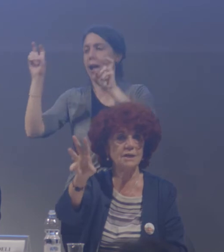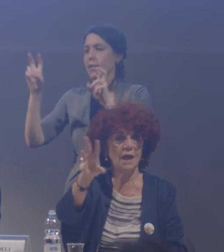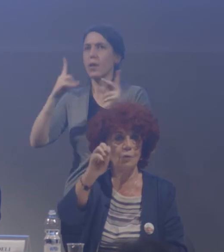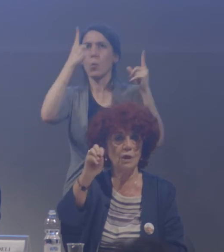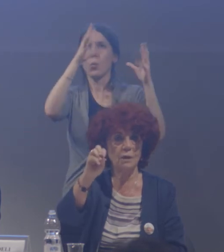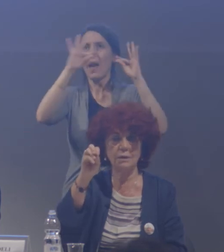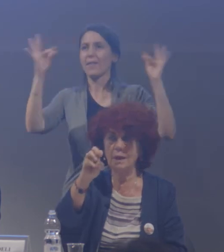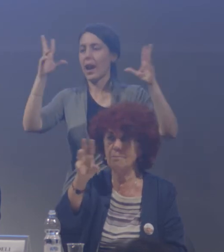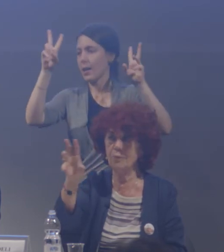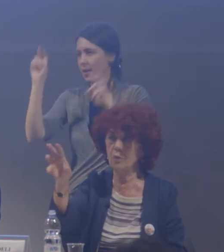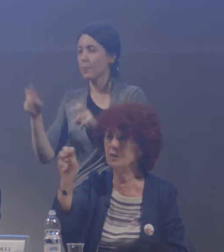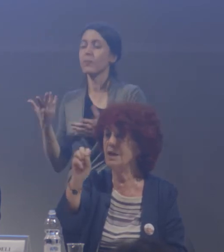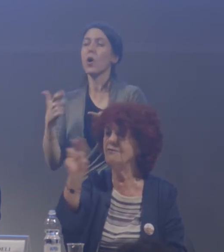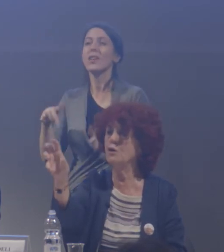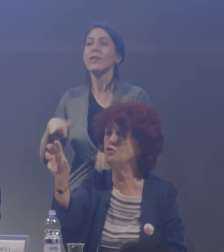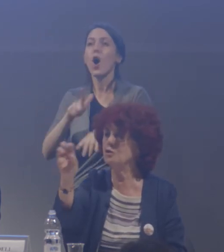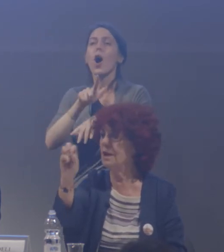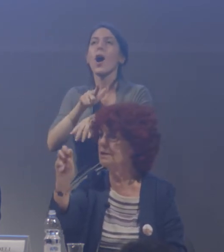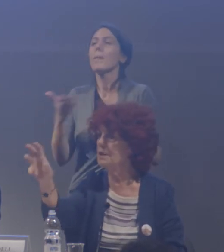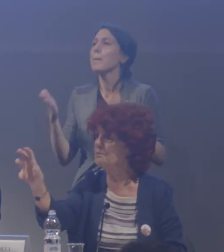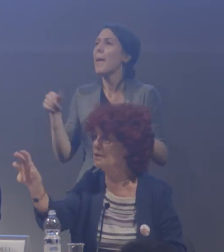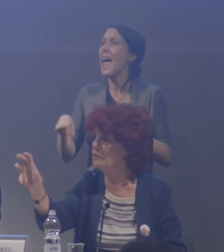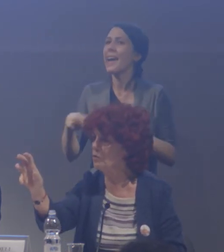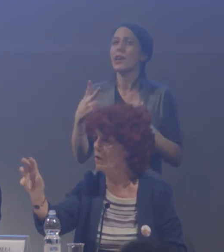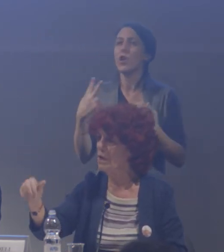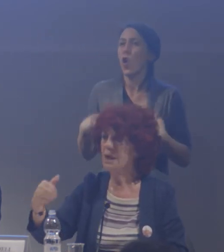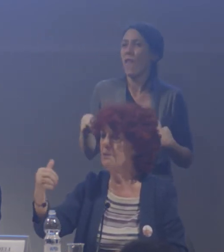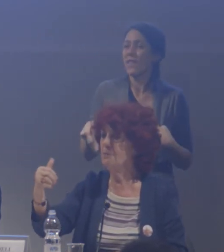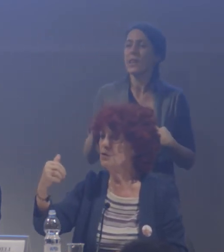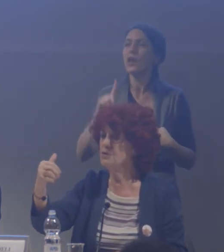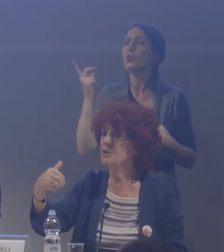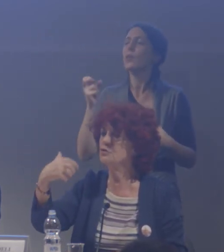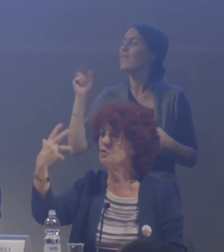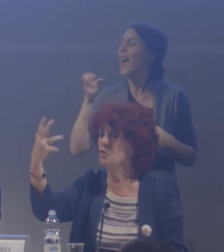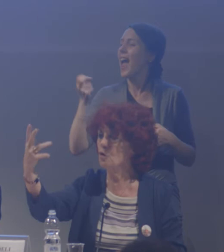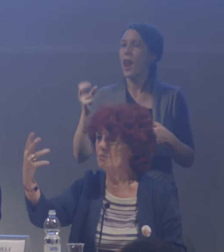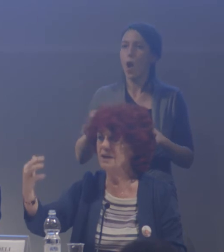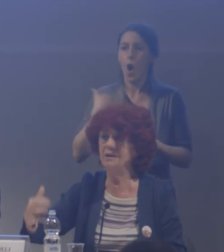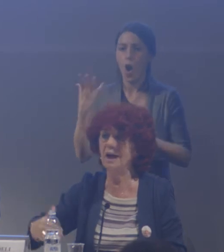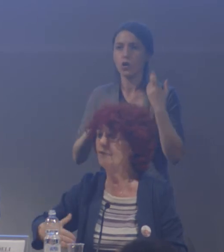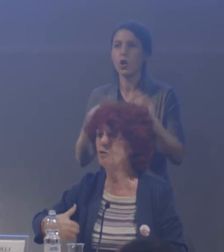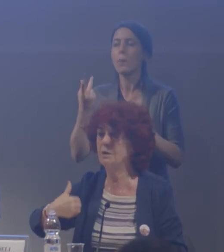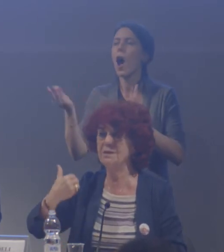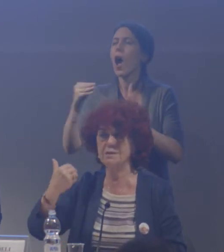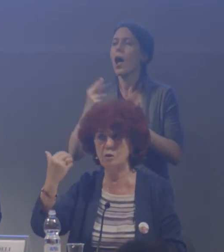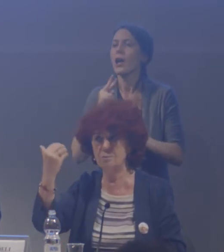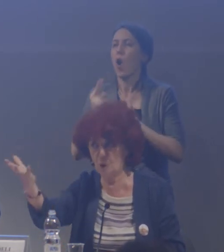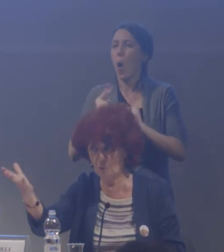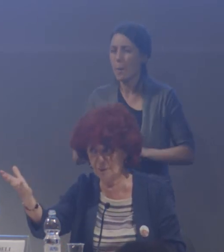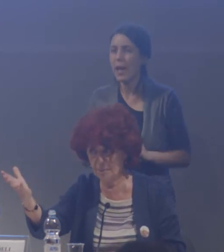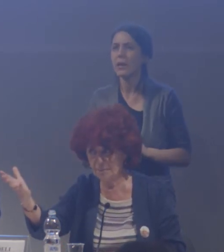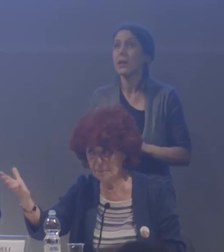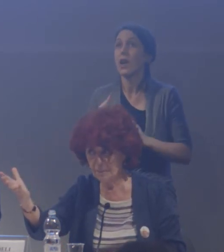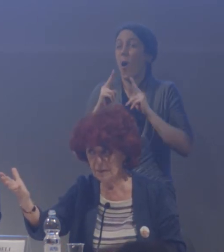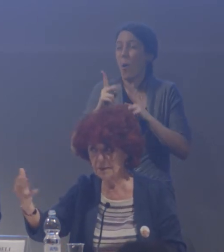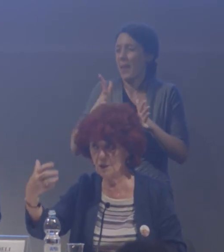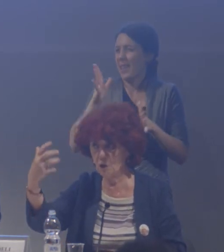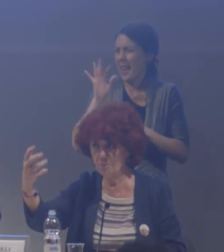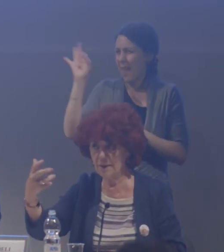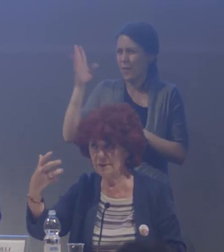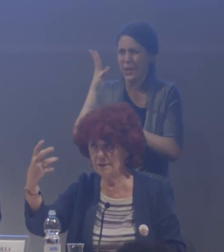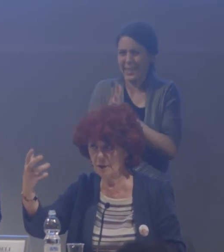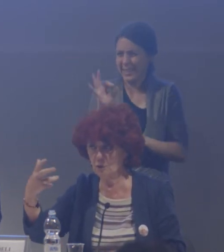ormai siamo nel tempo della velocità dell'espressione e poi ci si aggiungono commenti, a volte persino impropri,